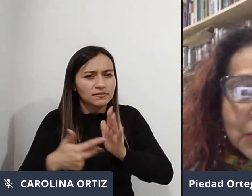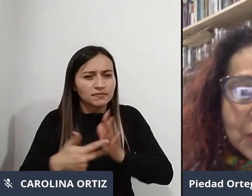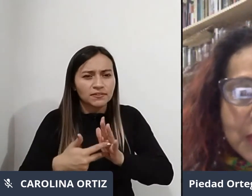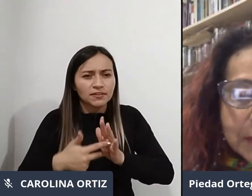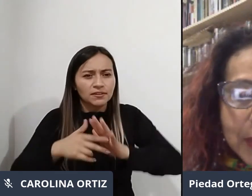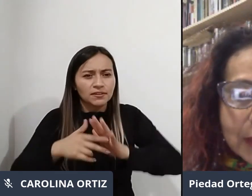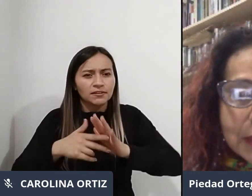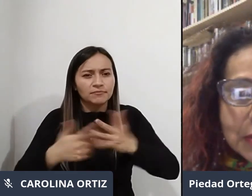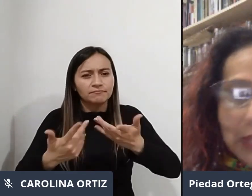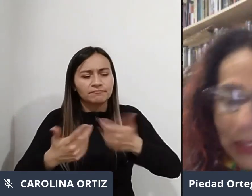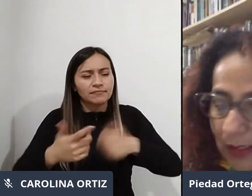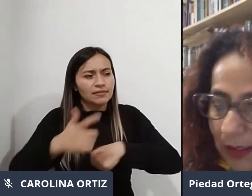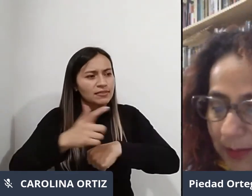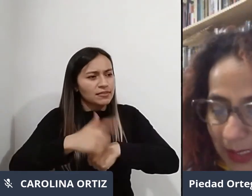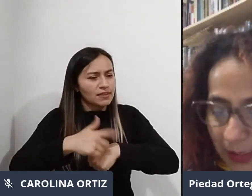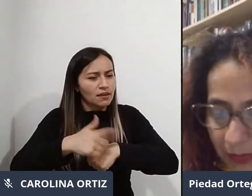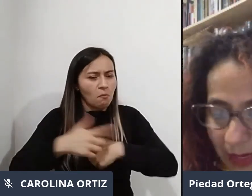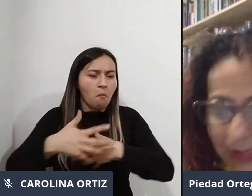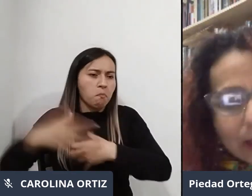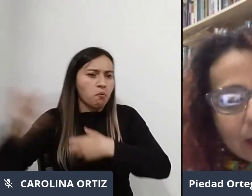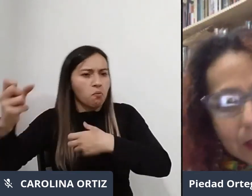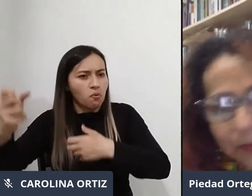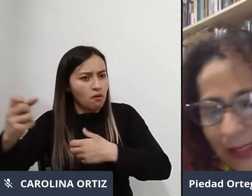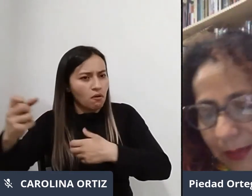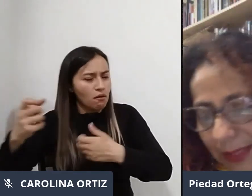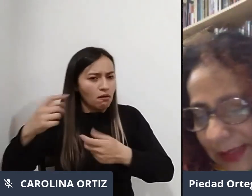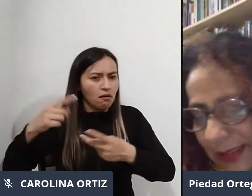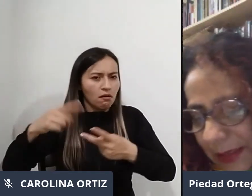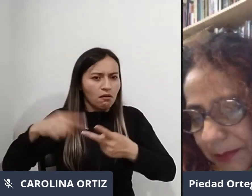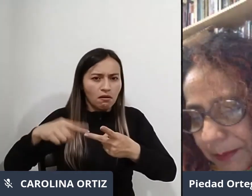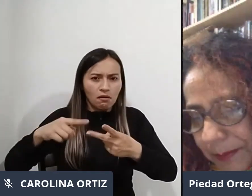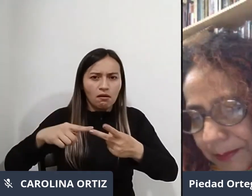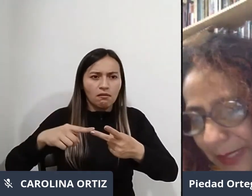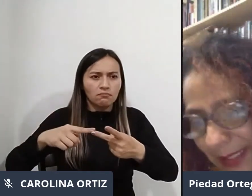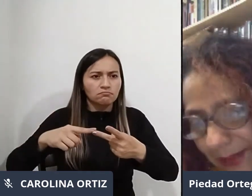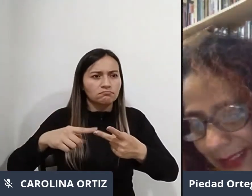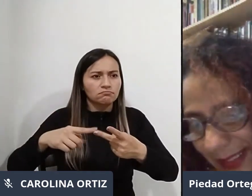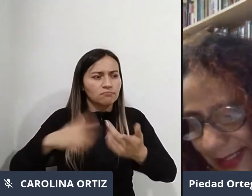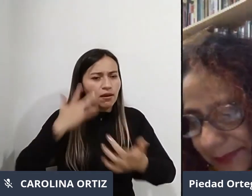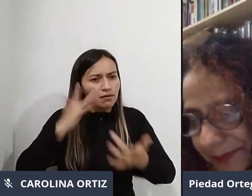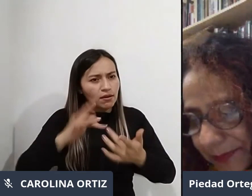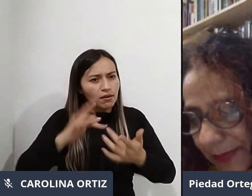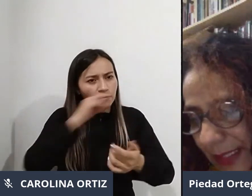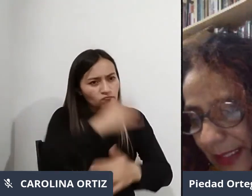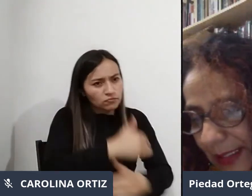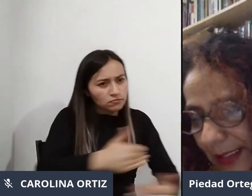y unos espacios para la infancia y especialmente para la vejez?